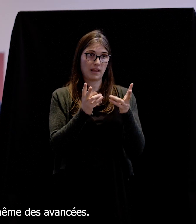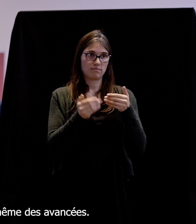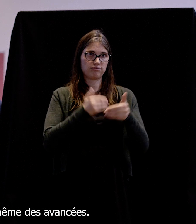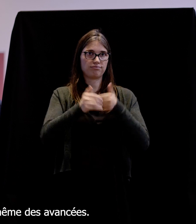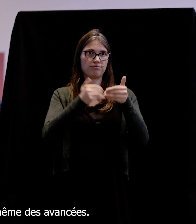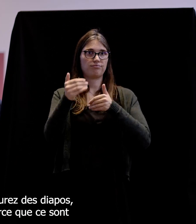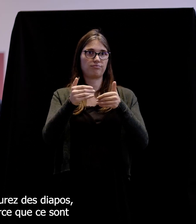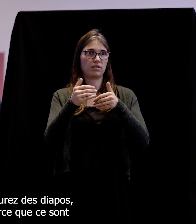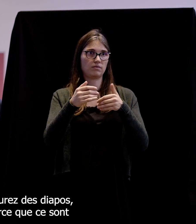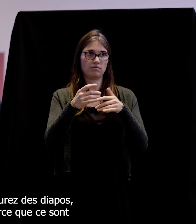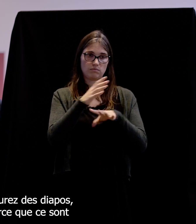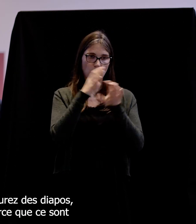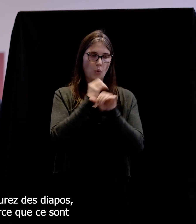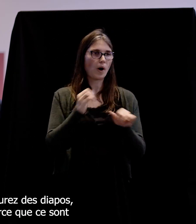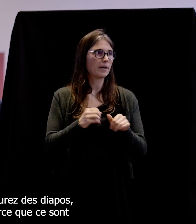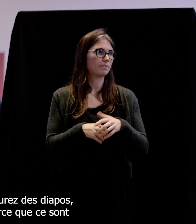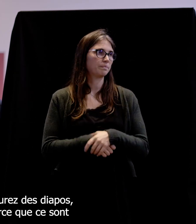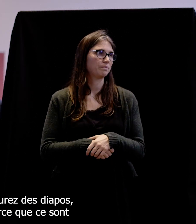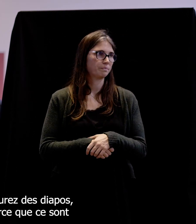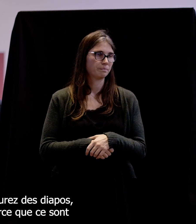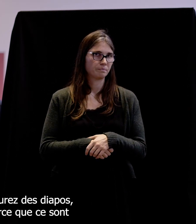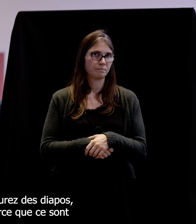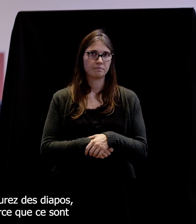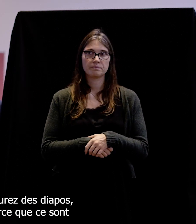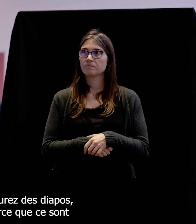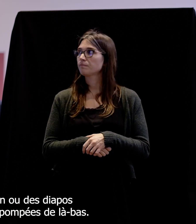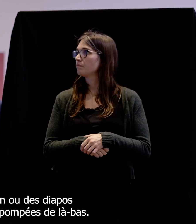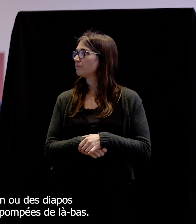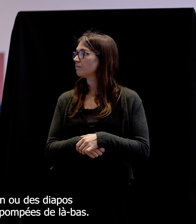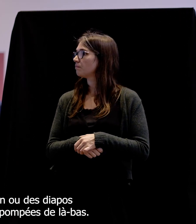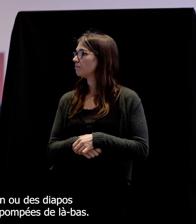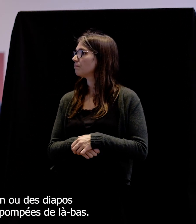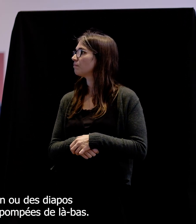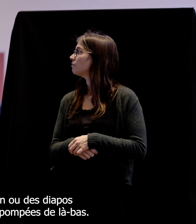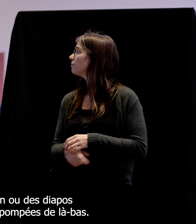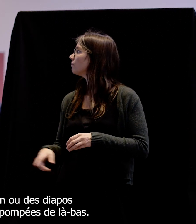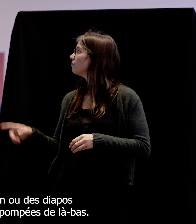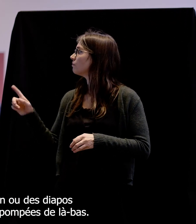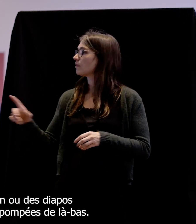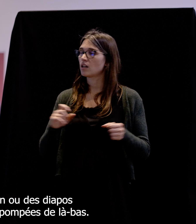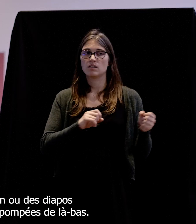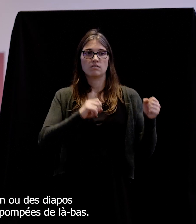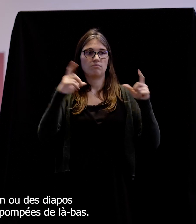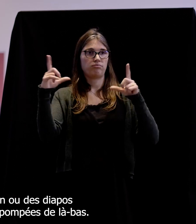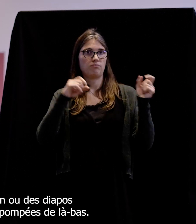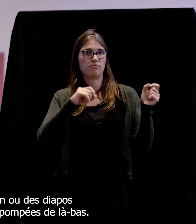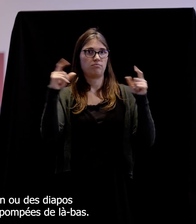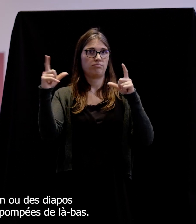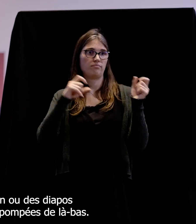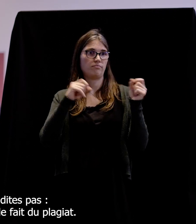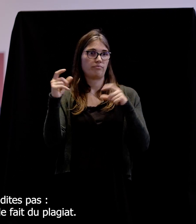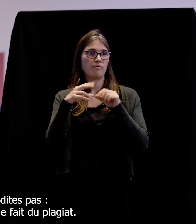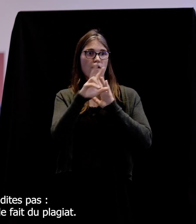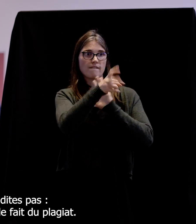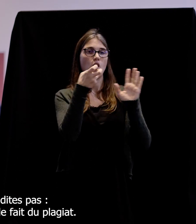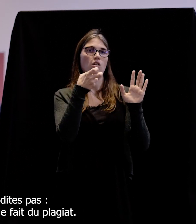avancées. Donc, quand vous aurez les diapos, faites attention que c'est des captures d'écran ou des diapos que j'ai complètement pompées de